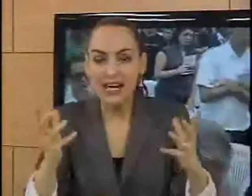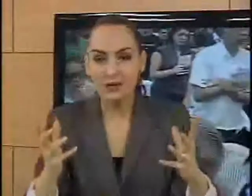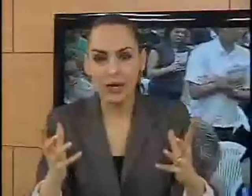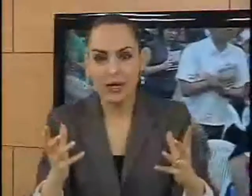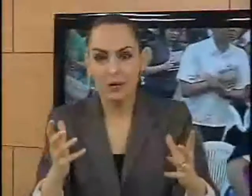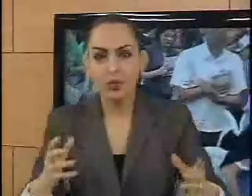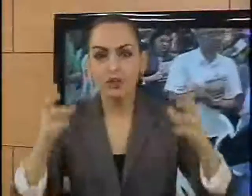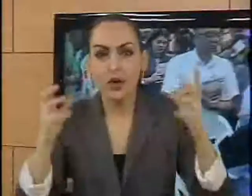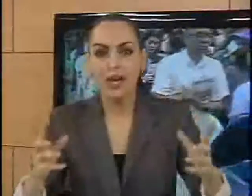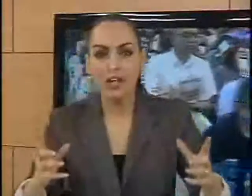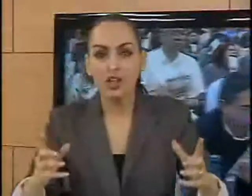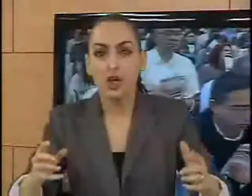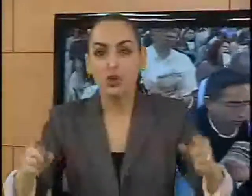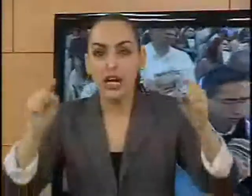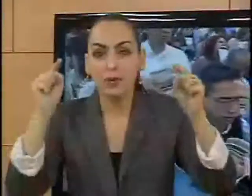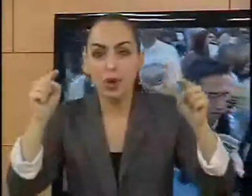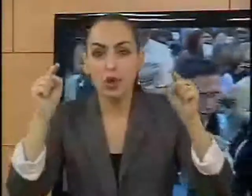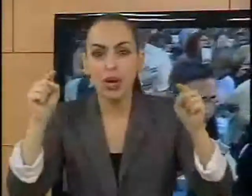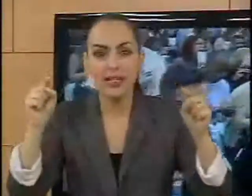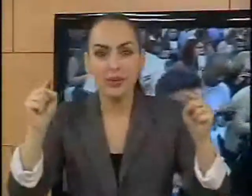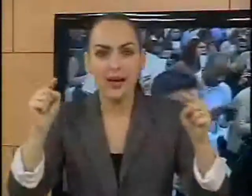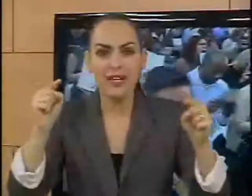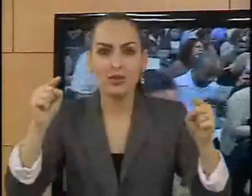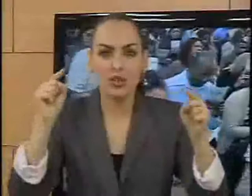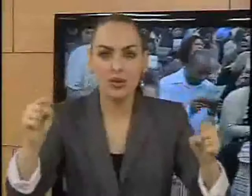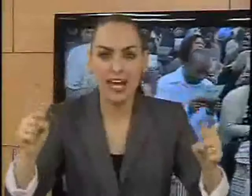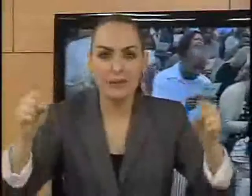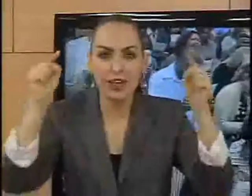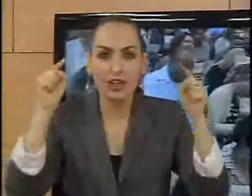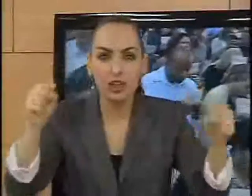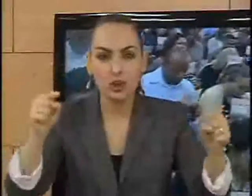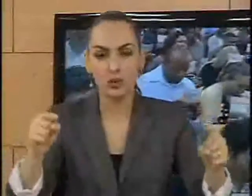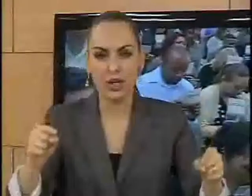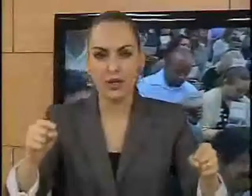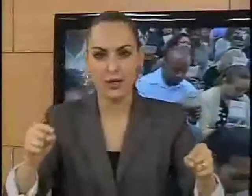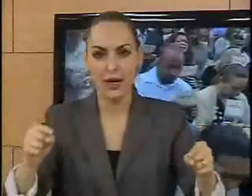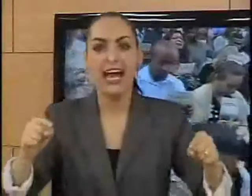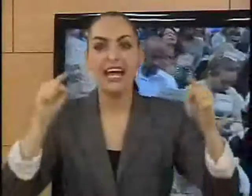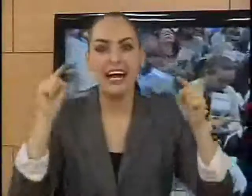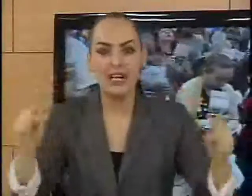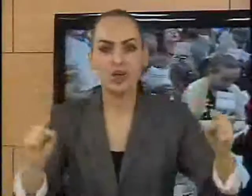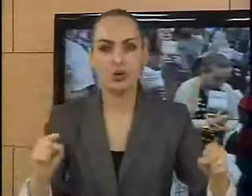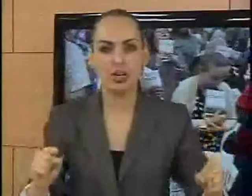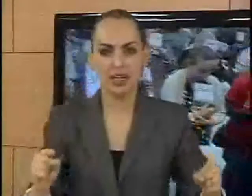Observa. Possivelmente, o diabo colocou aí na tua cabeça o que não deve para te destruir. Reaja contra